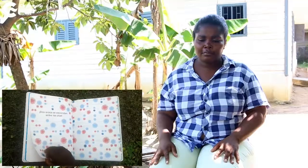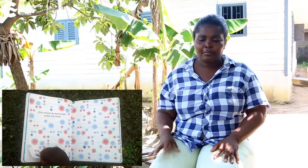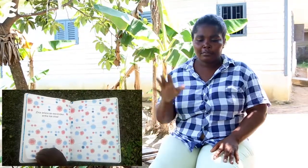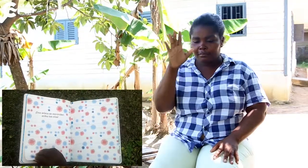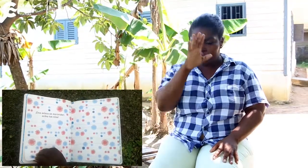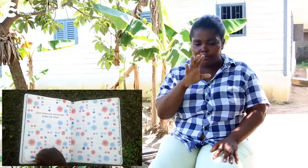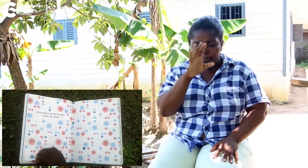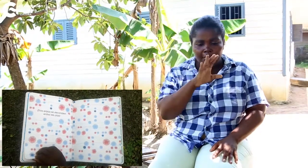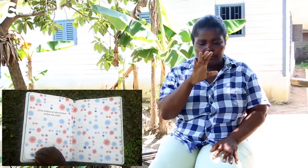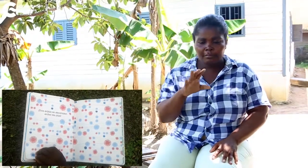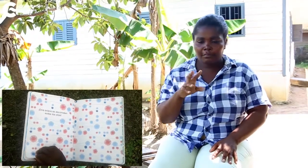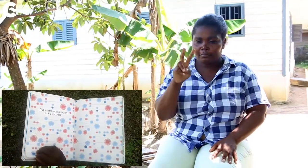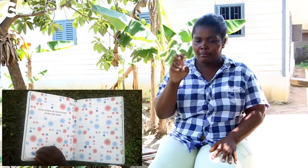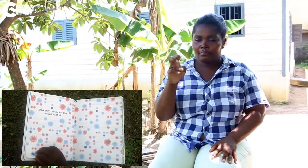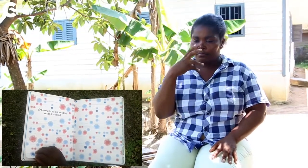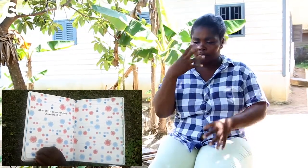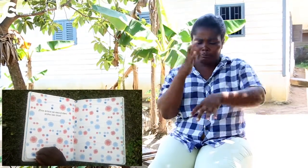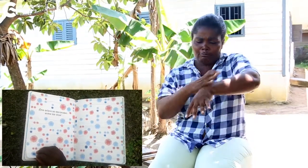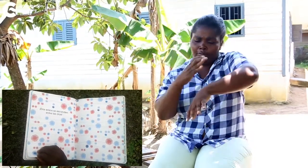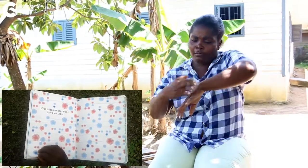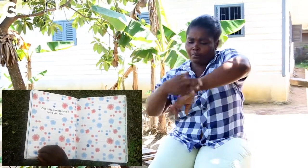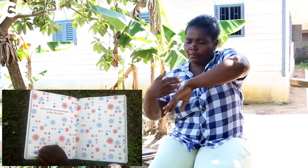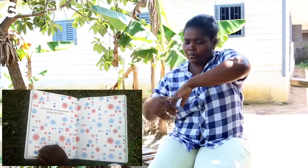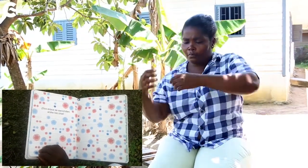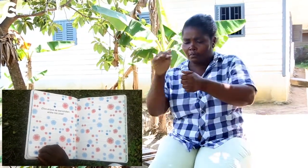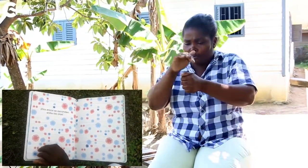Busca dos erizos que se esconden entre las olas.